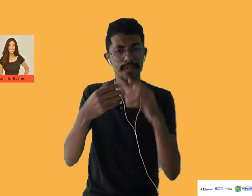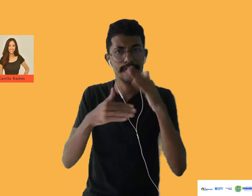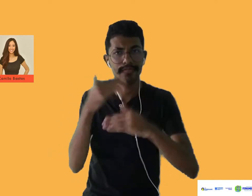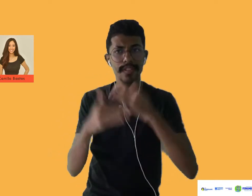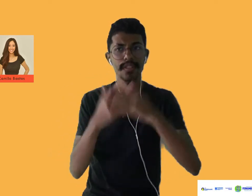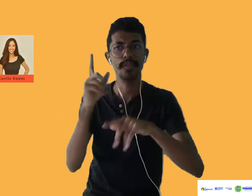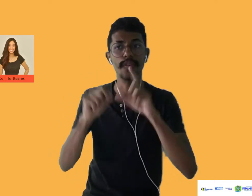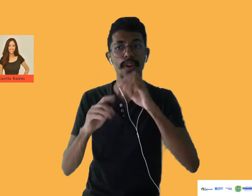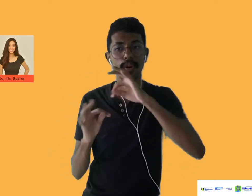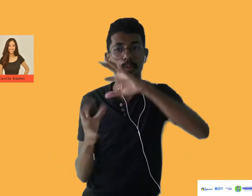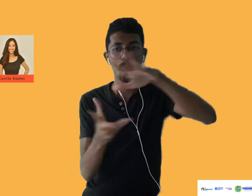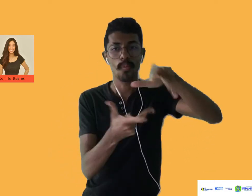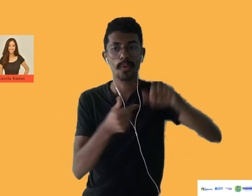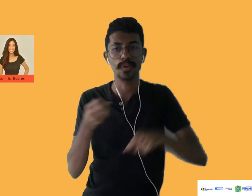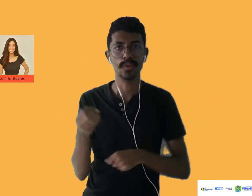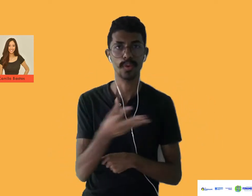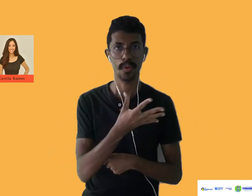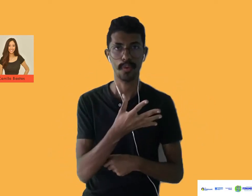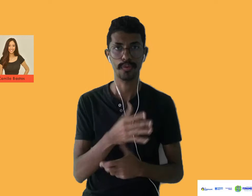mundo.